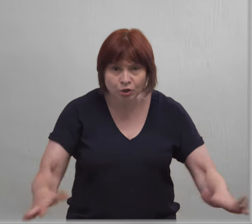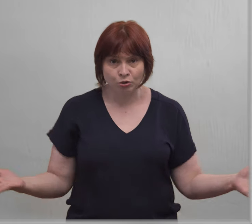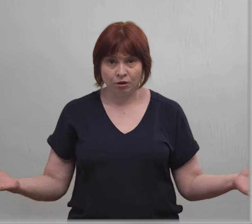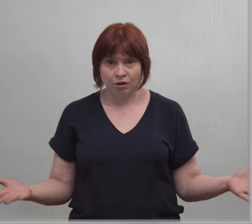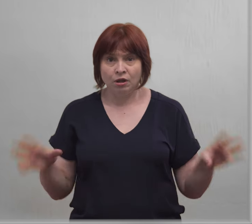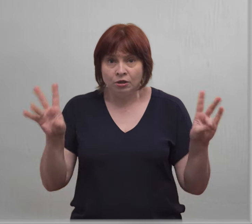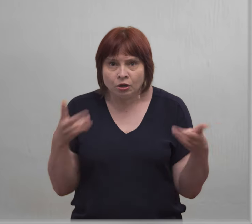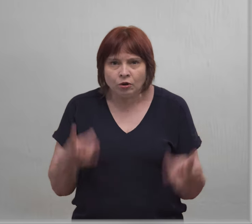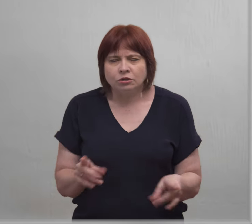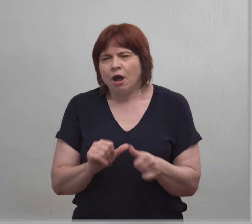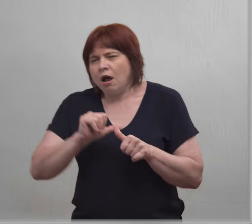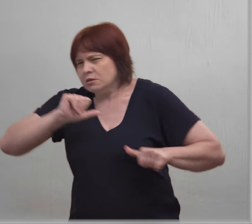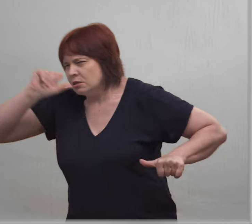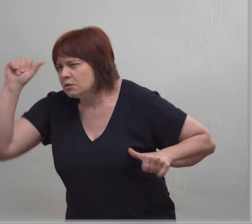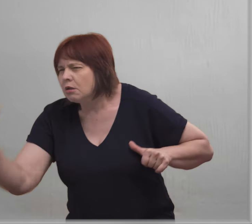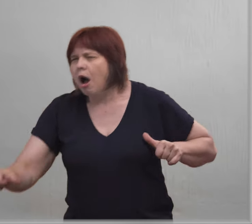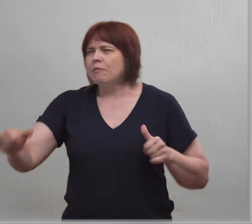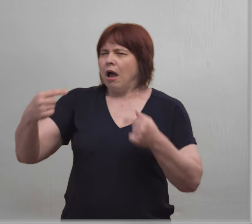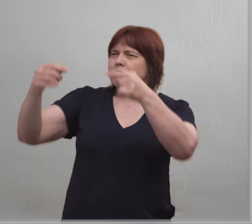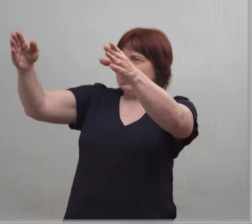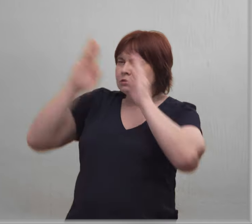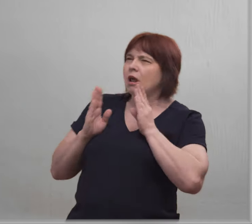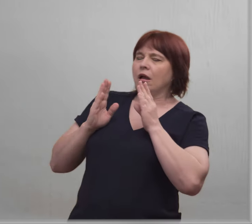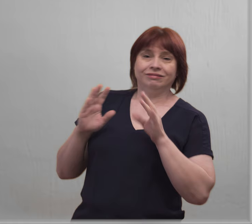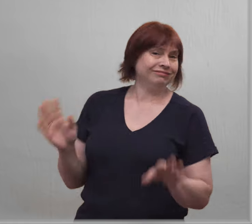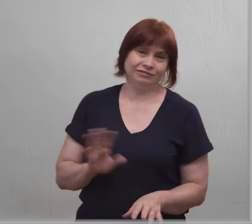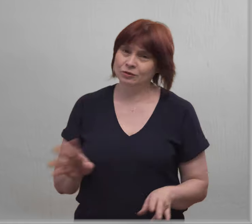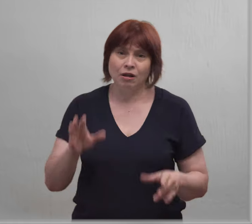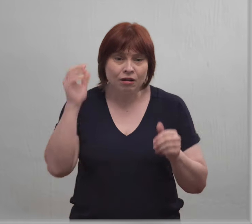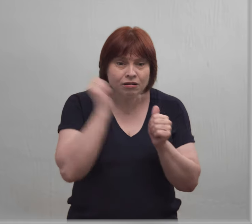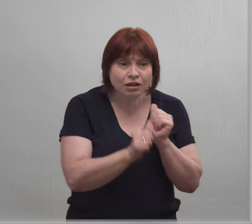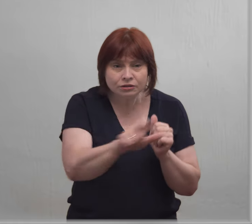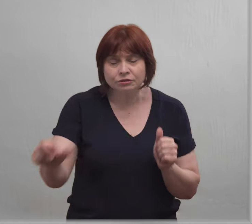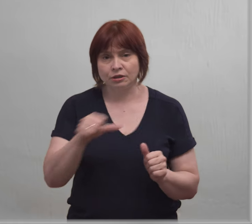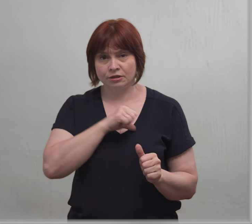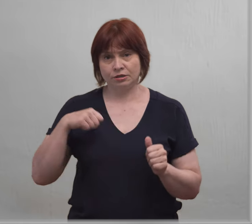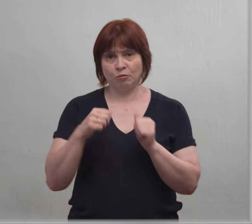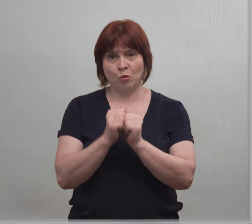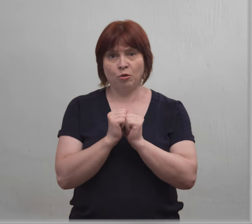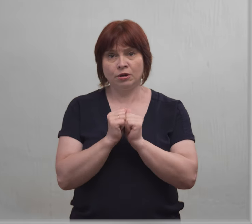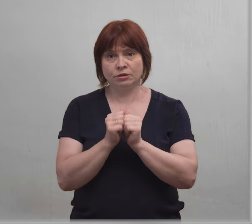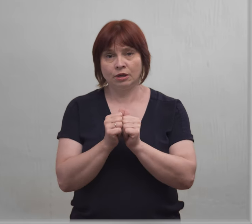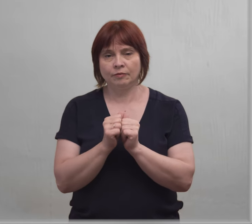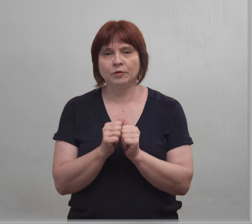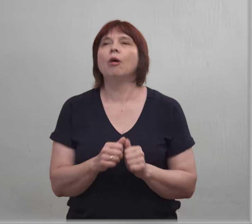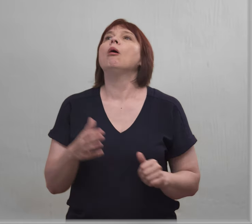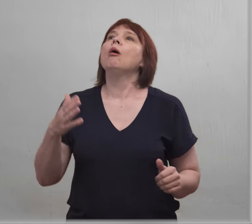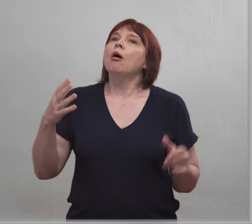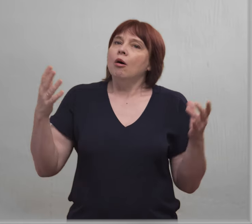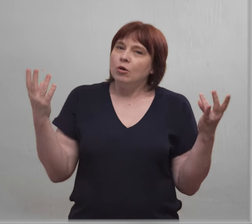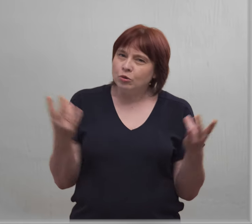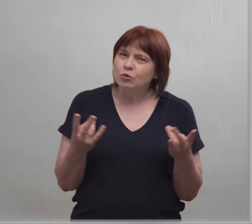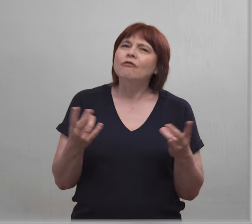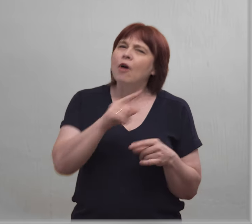откровение, какое-то супер-супер откровение. Есть ли Божья воля в том, чтобы мы проповедовали людям Божье